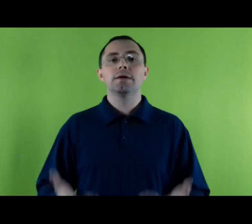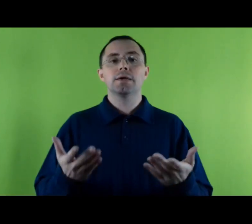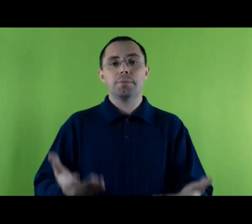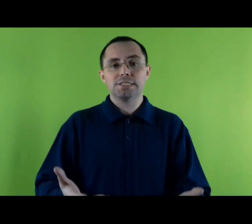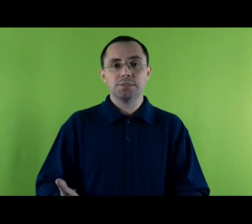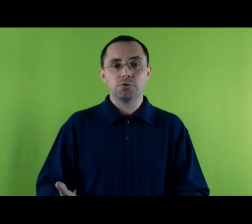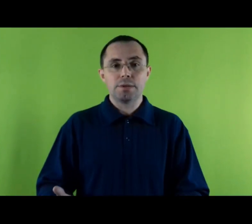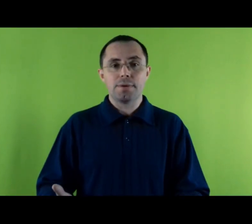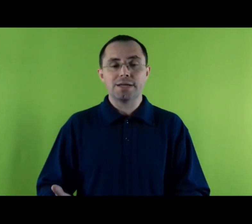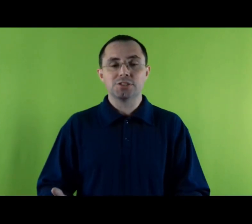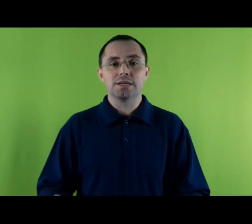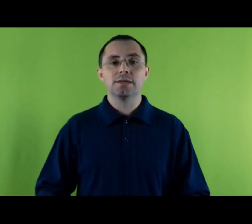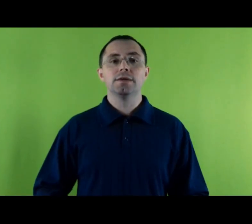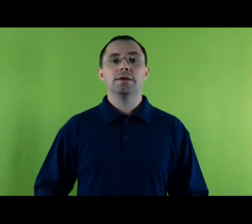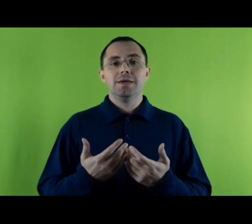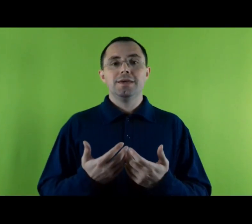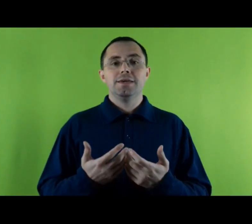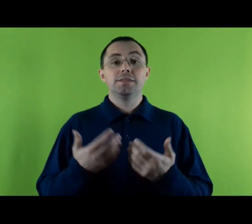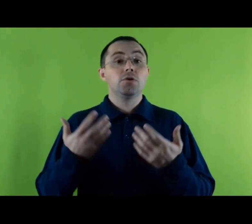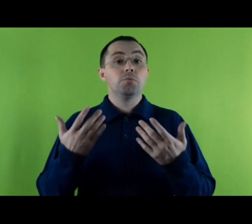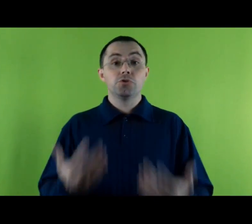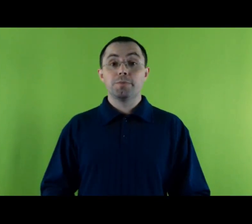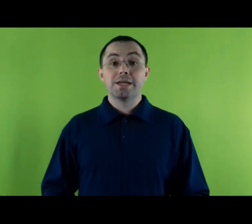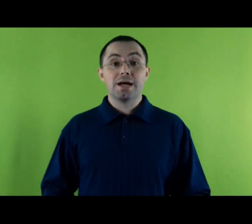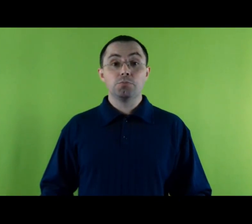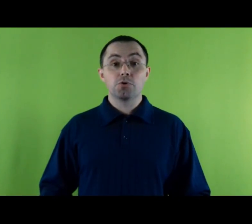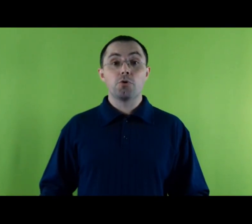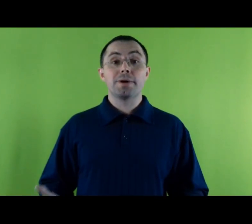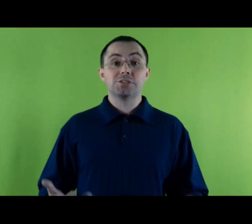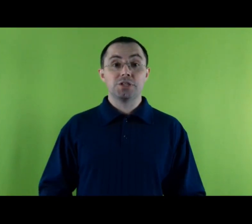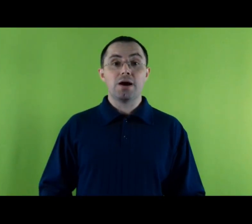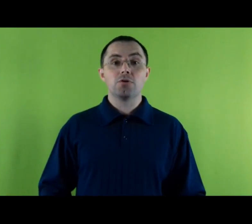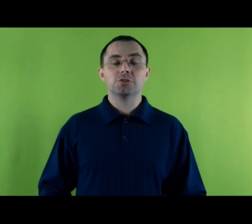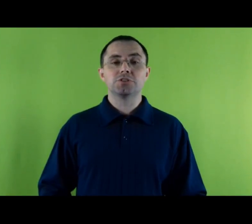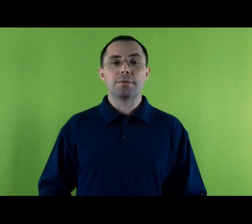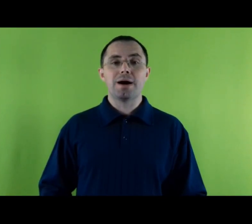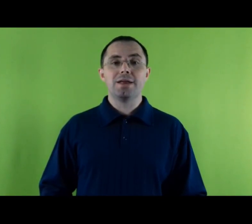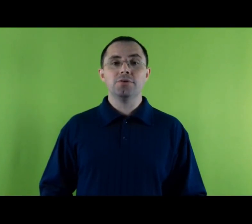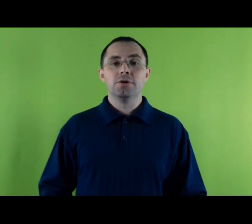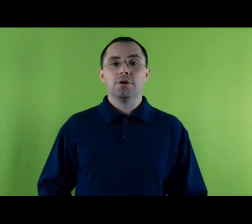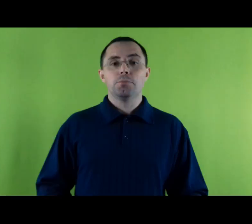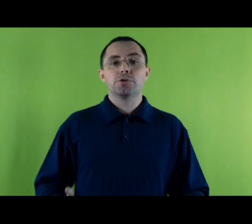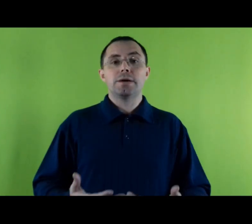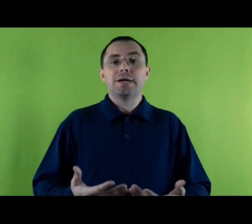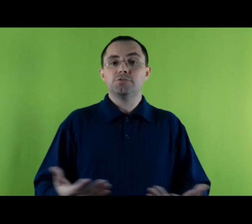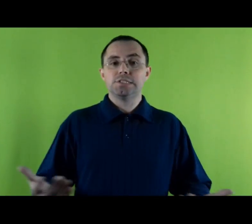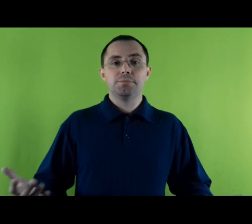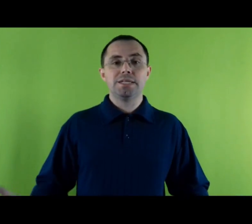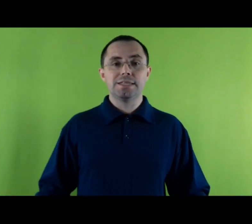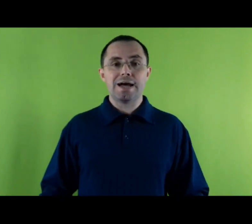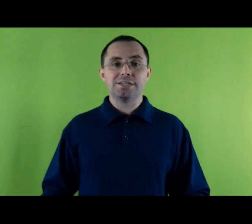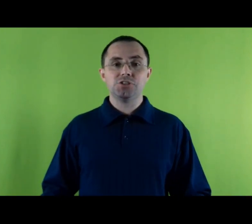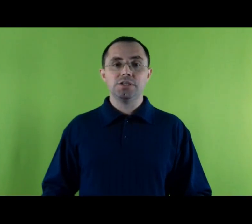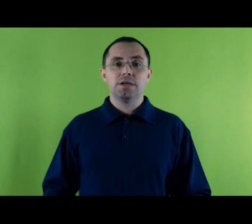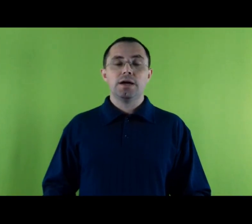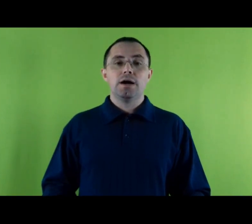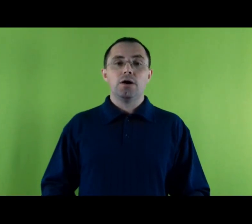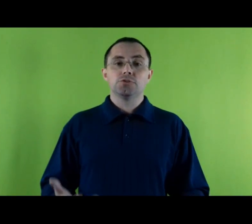que participam da página. Então, muito obrigado por compartilhar o nosso trabalho, por dar mais visibilidade aos